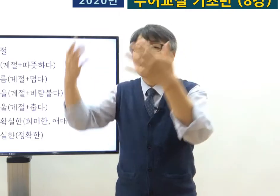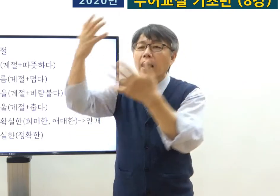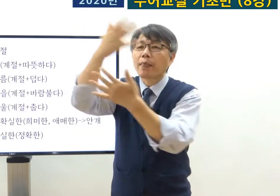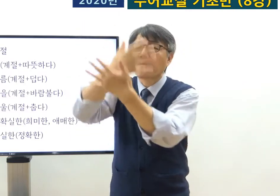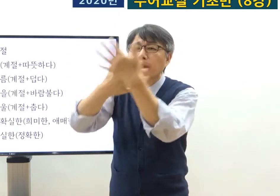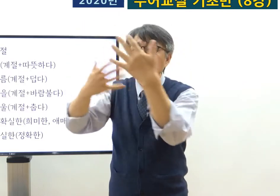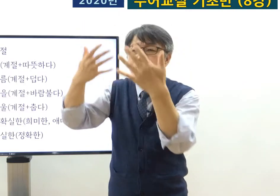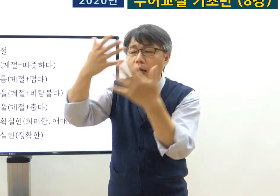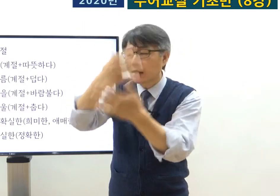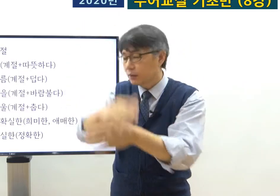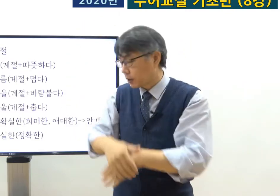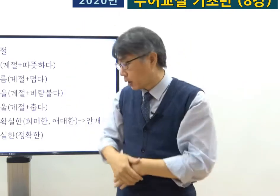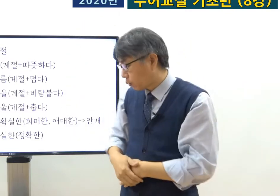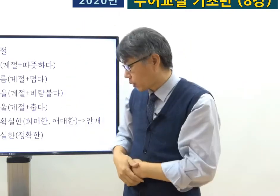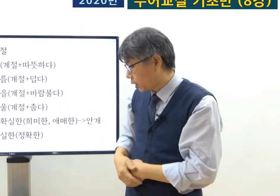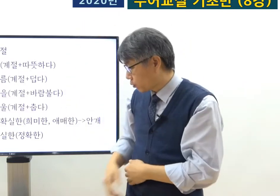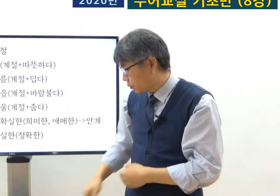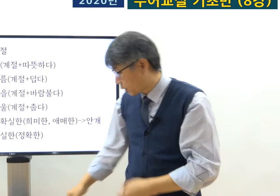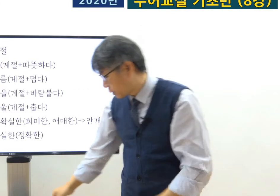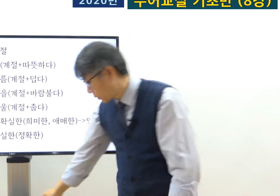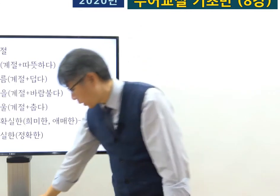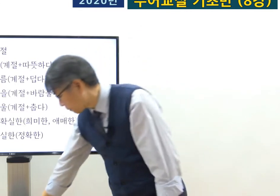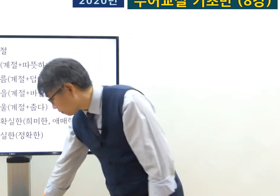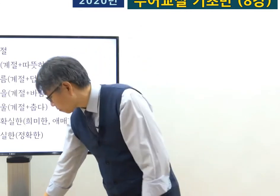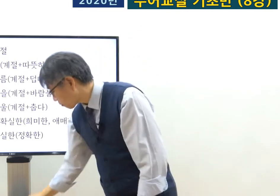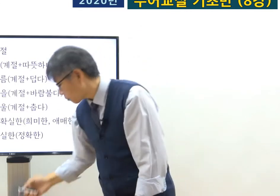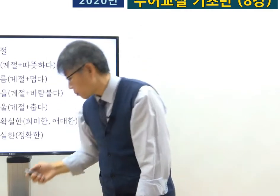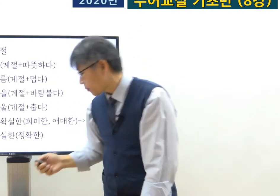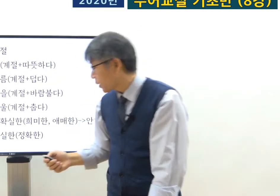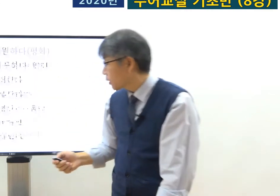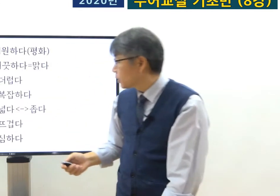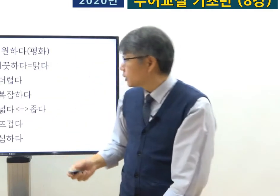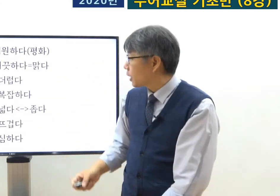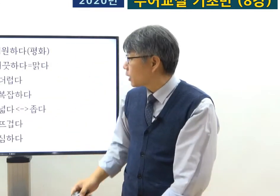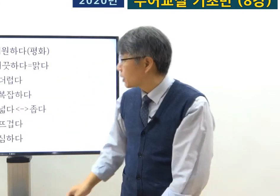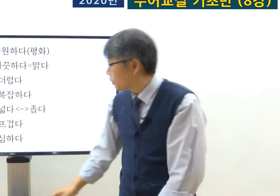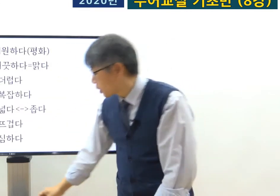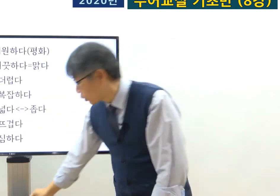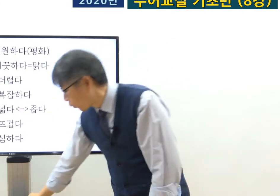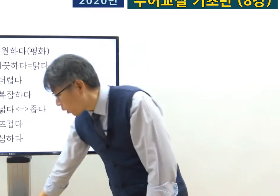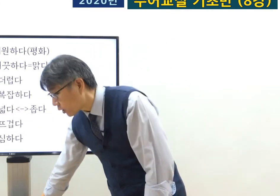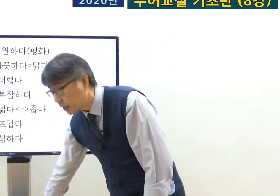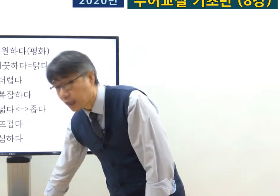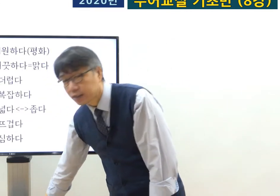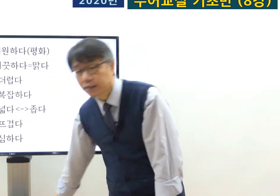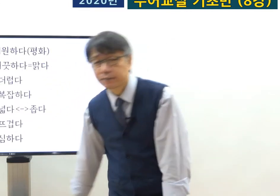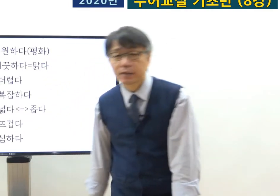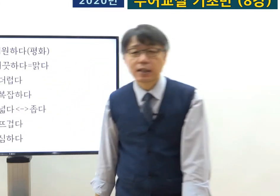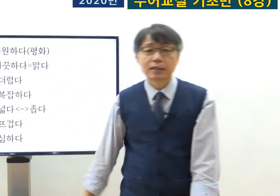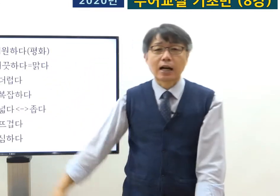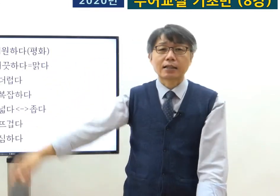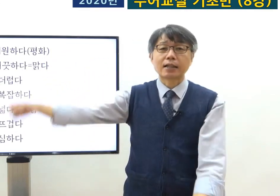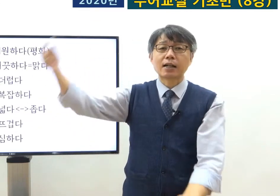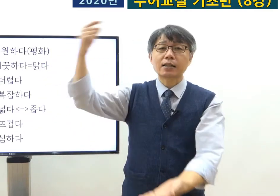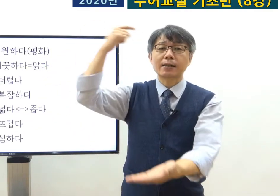희미한. 자, 그렇게 해주시면 되겠습니다. 자, 그 다음에 시원하다는, 자, 생각이